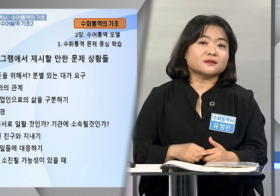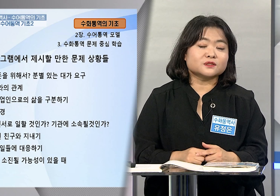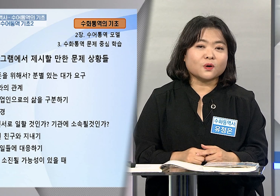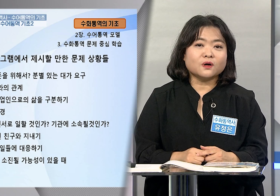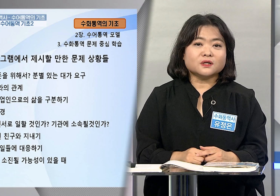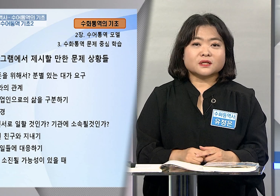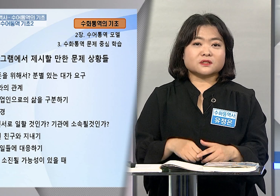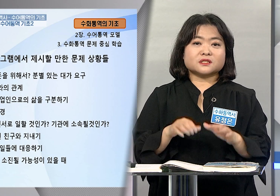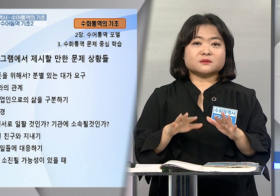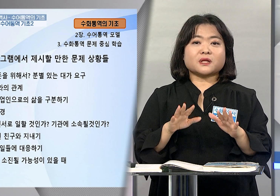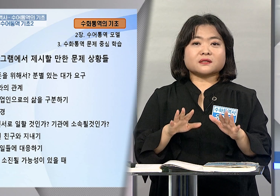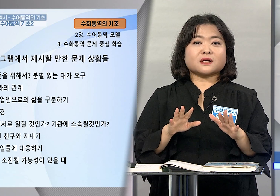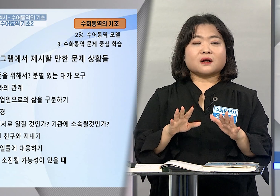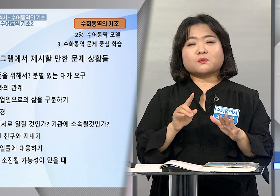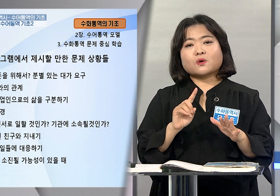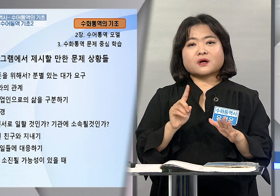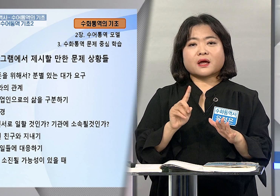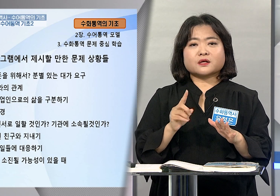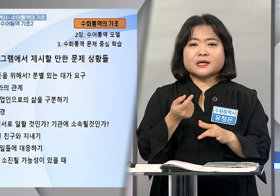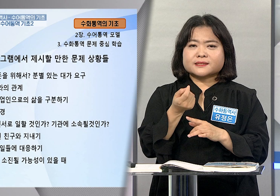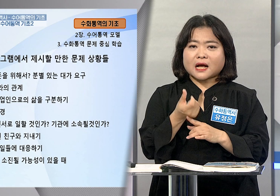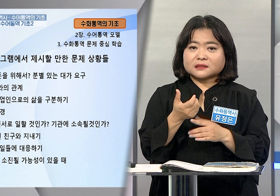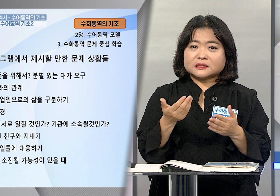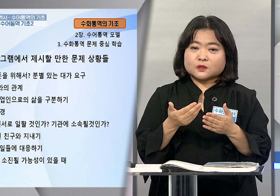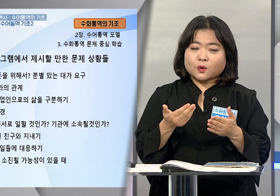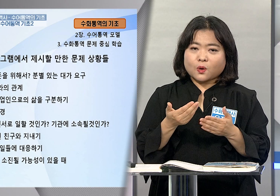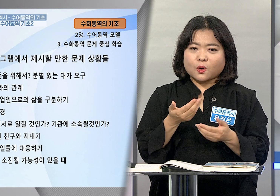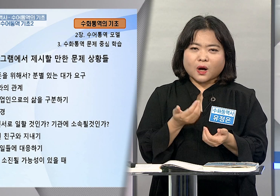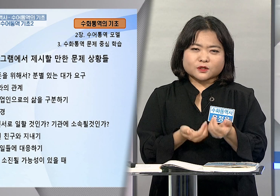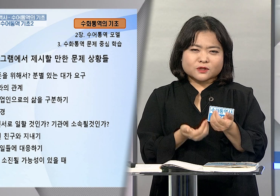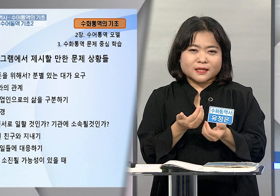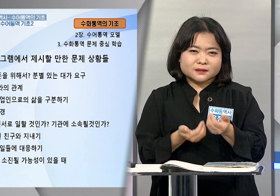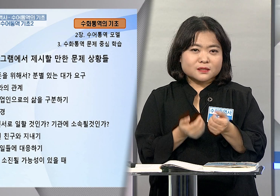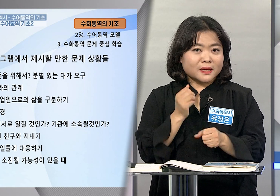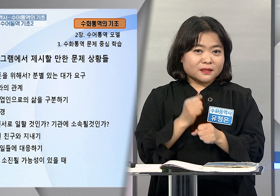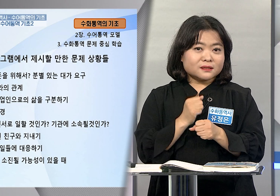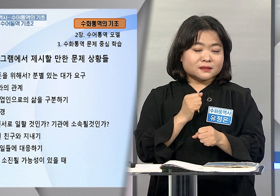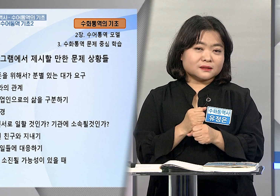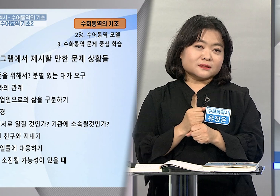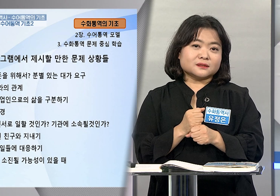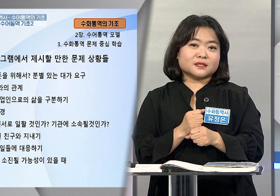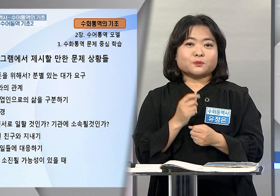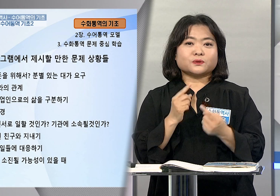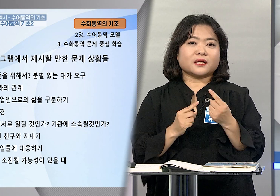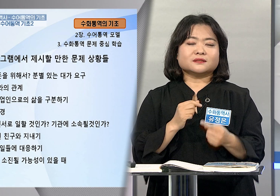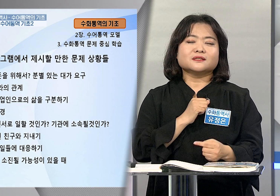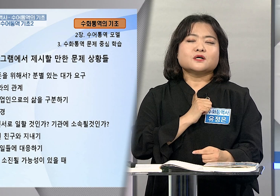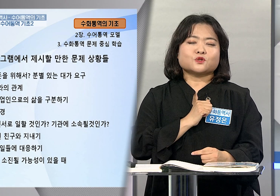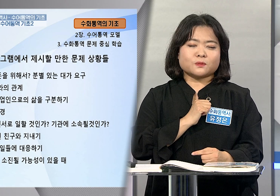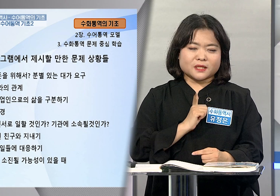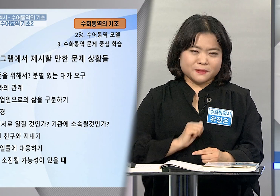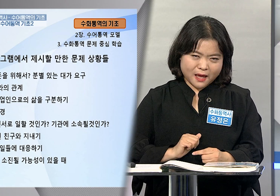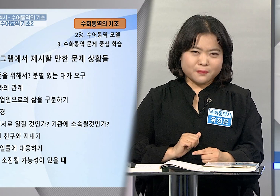그렇죠? 그래서 지금 당장 뭔가의 작은 일로 아주 갈등을 만들기보다는 조금만